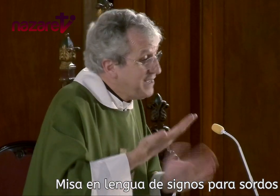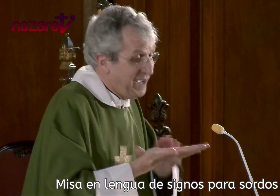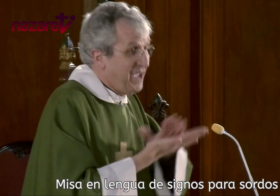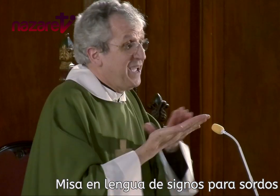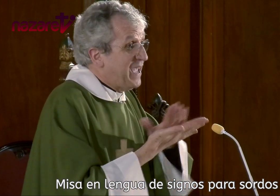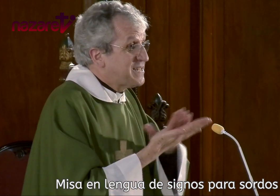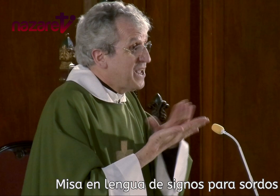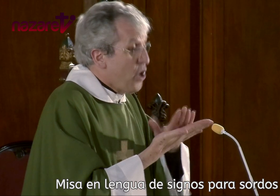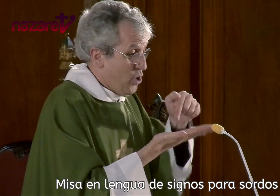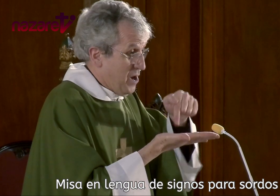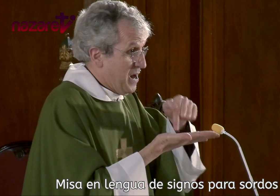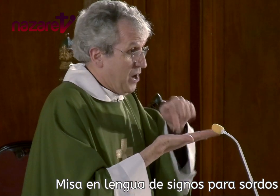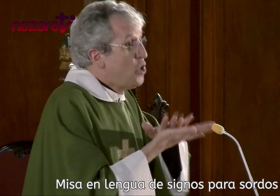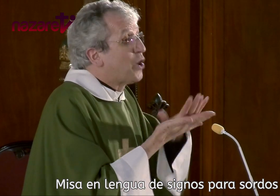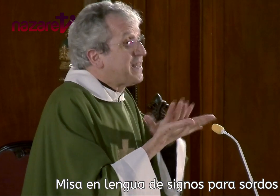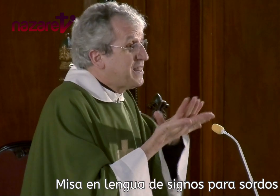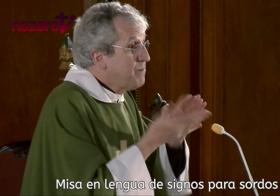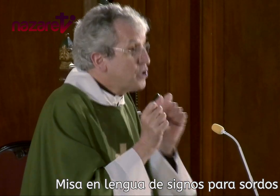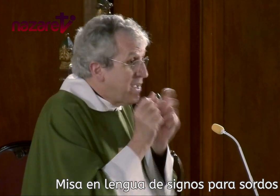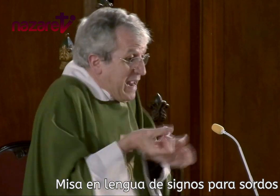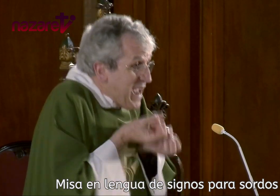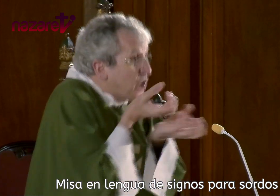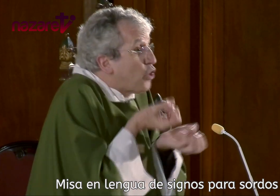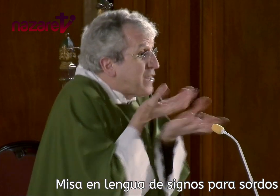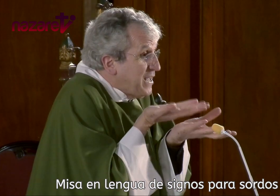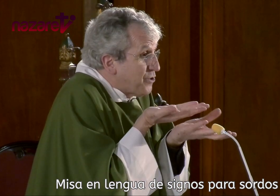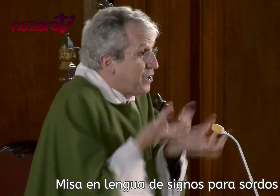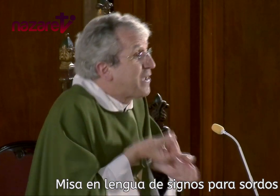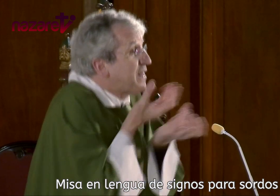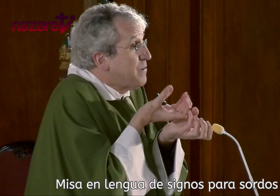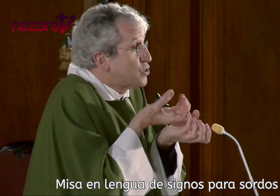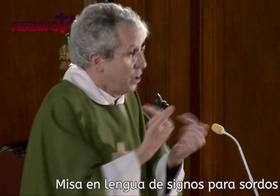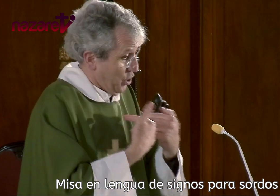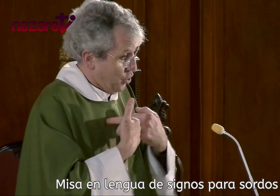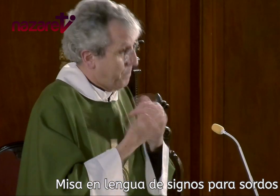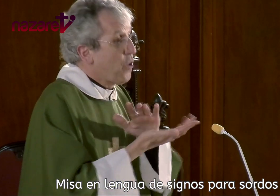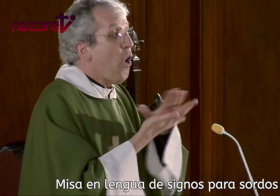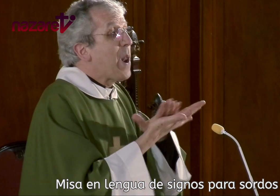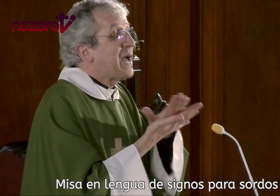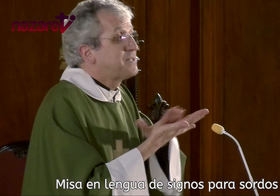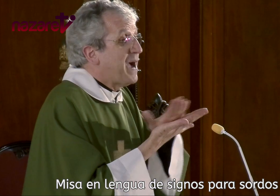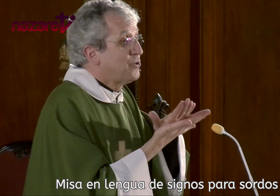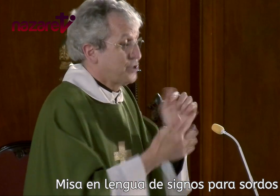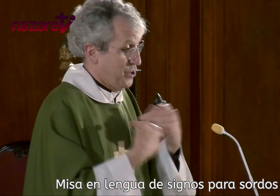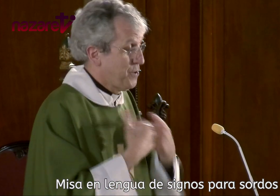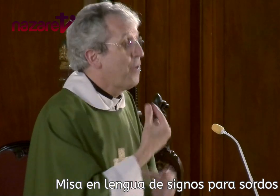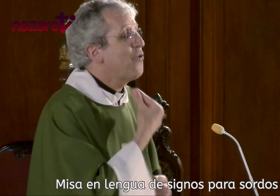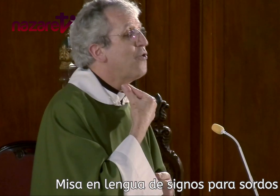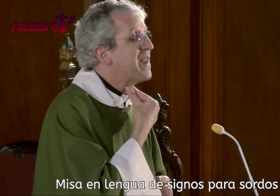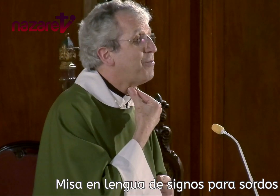es lo que decimos el contenido de lo que decimos yo pongo las manos yo pongo la voz